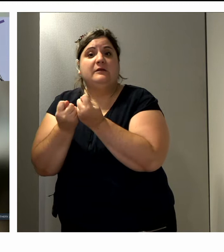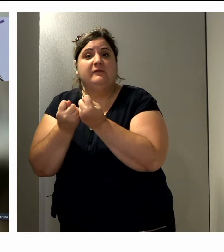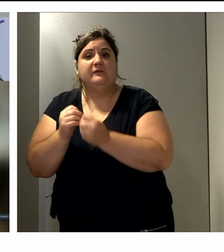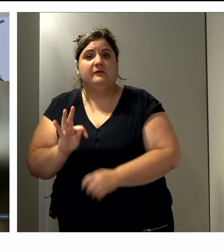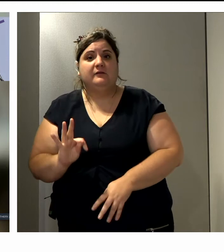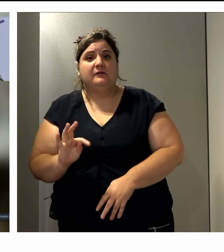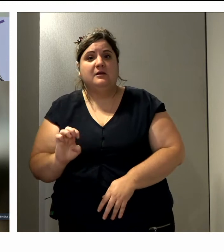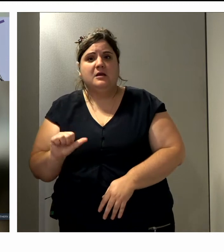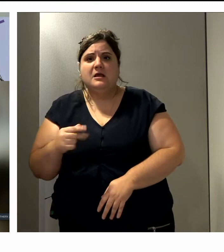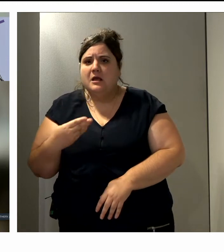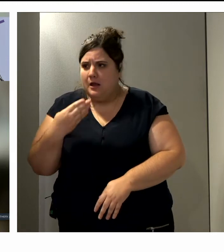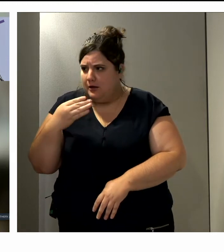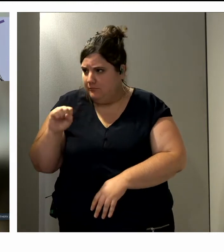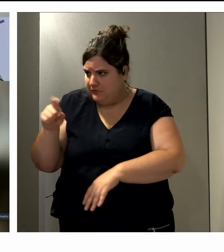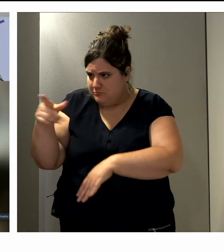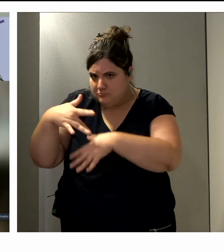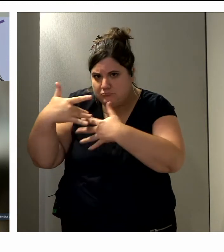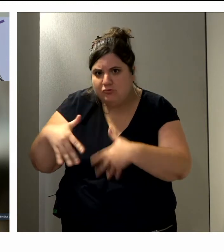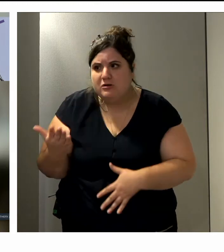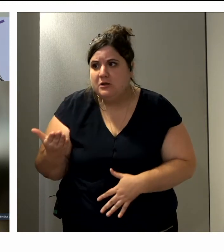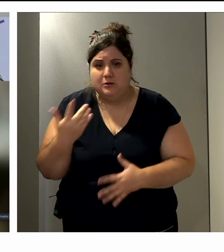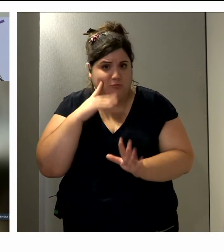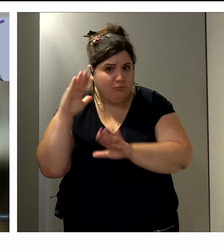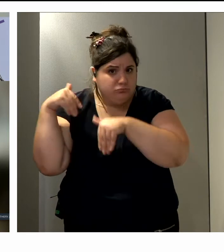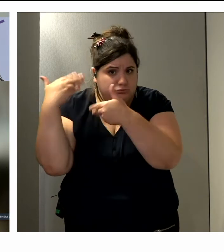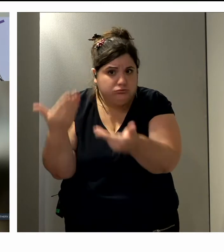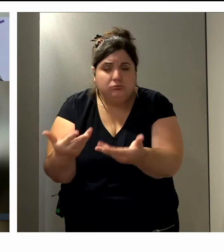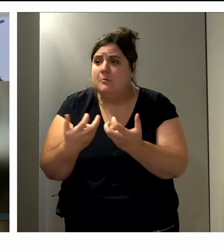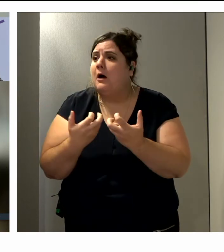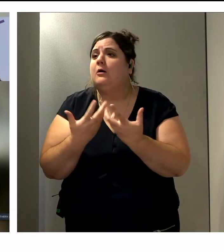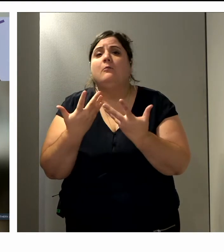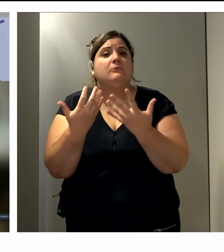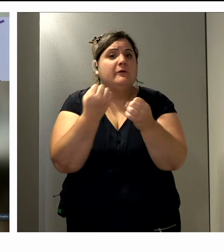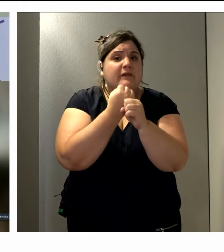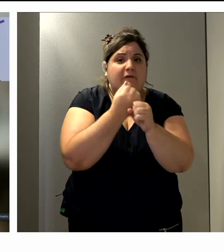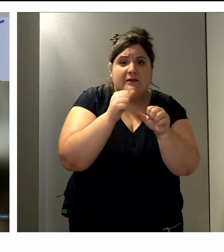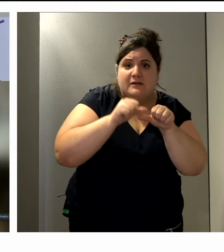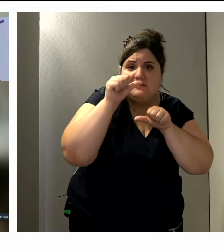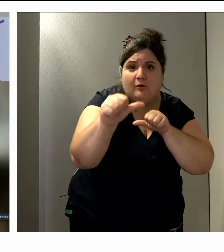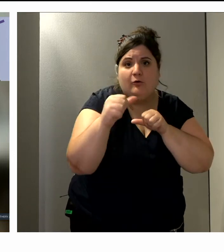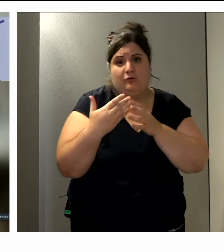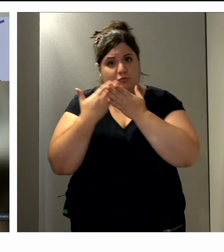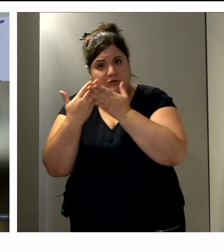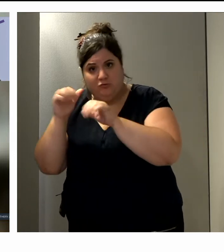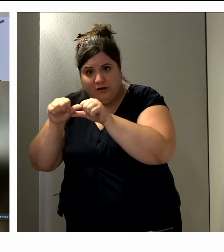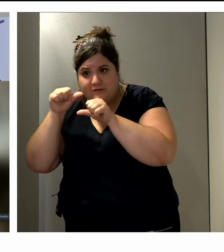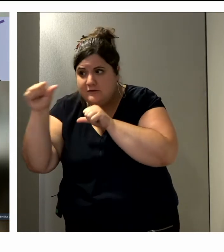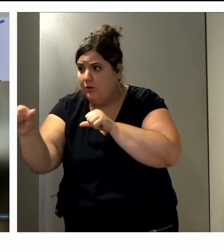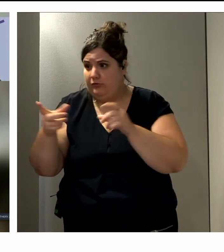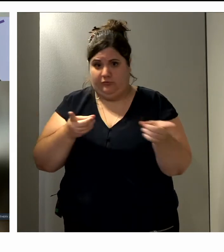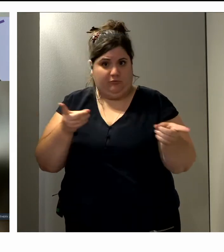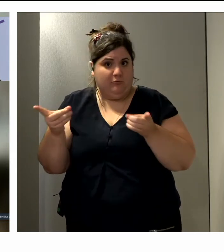d'ailleurs, pour soit travailler à distance, soit étudier à distance. Et je dois dire que même si